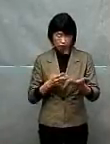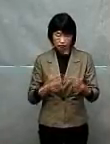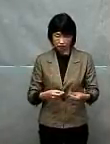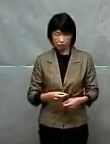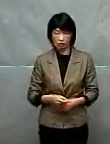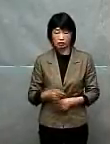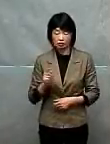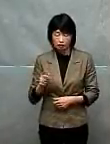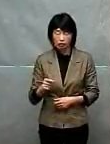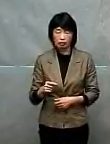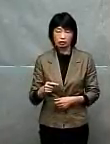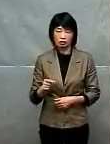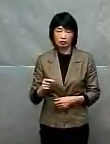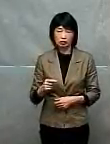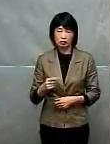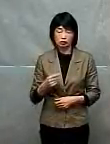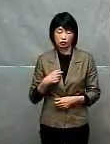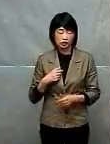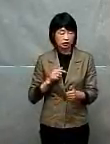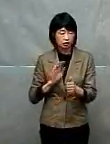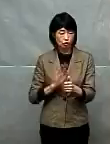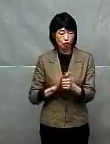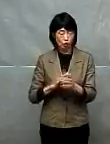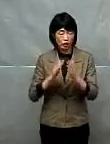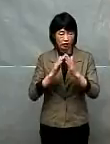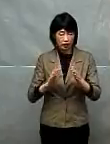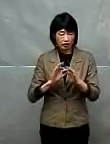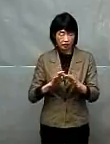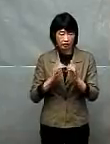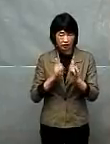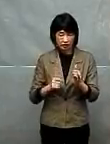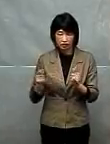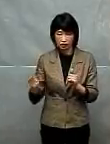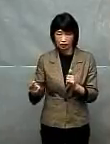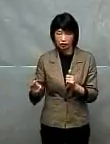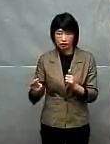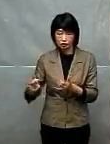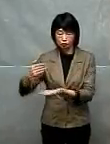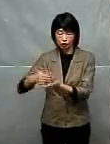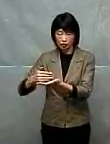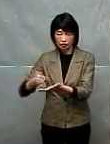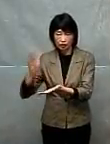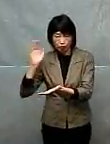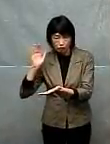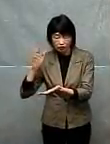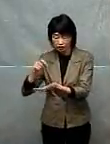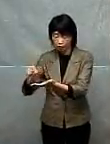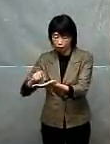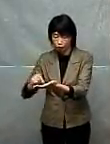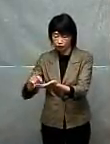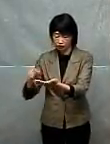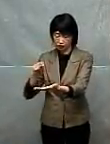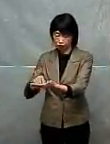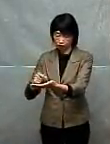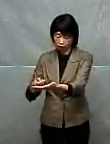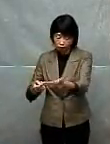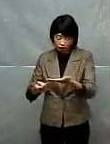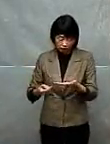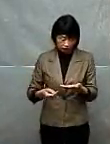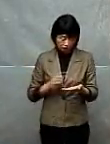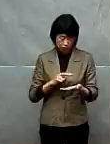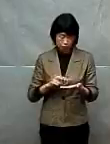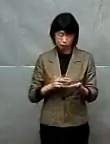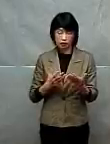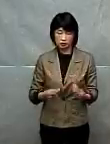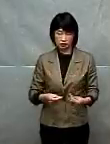こで、聞いてきたということであります。そのメモ書きを私見せてもらいました。 わかりました、